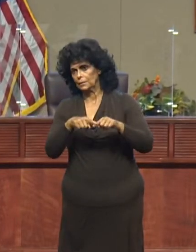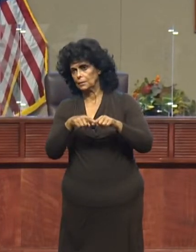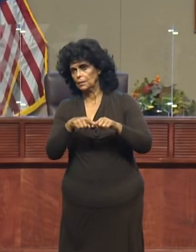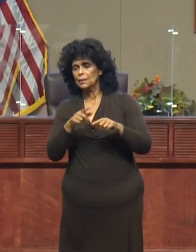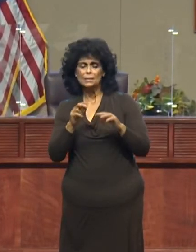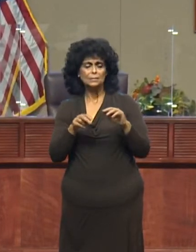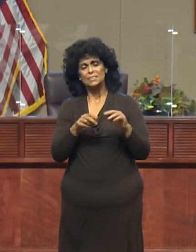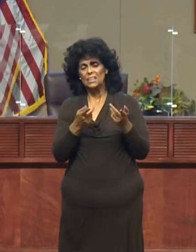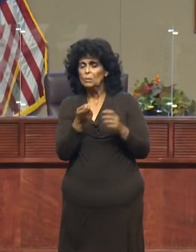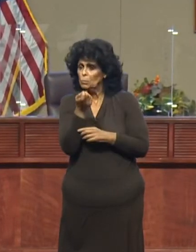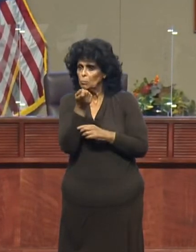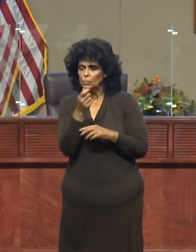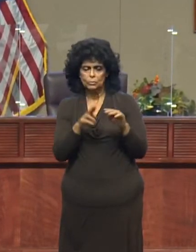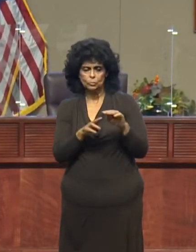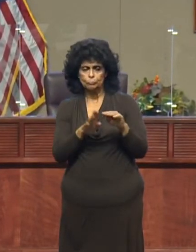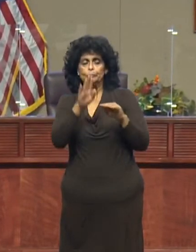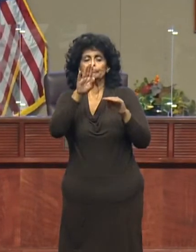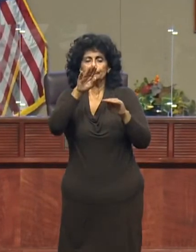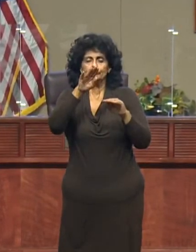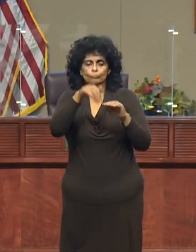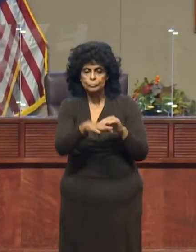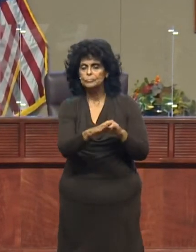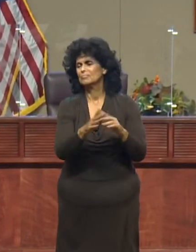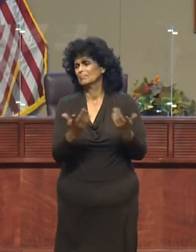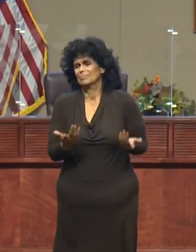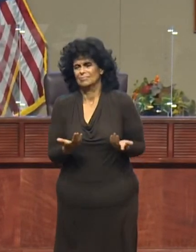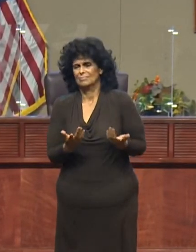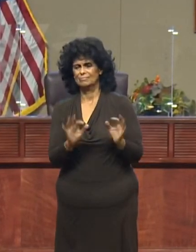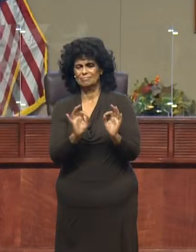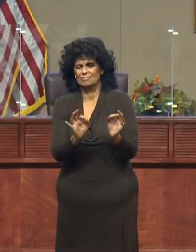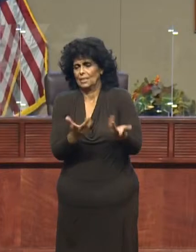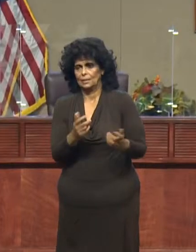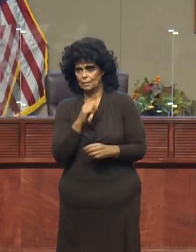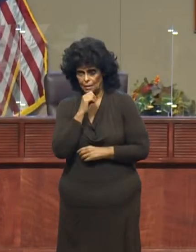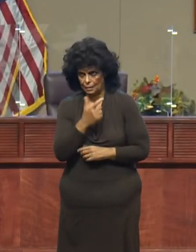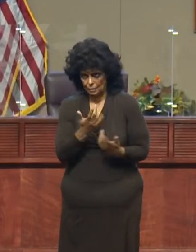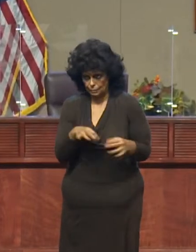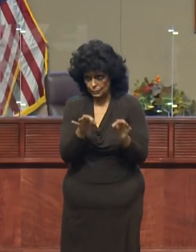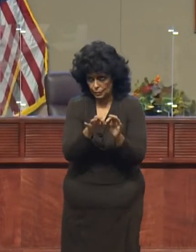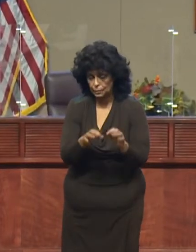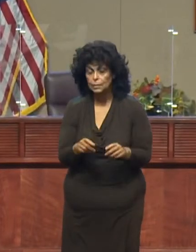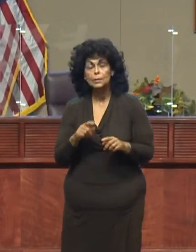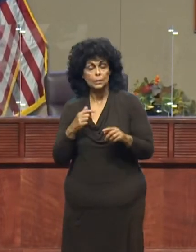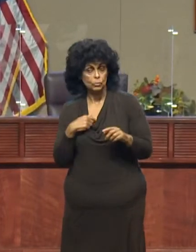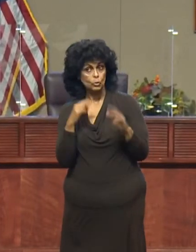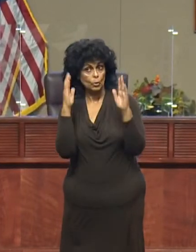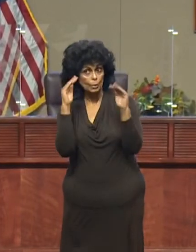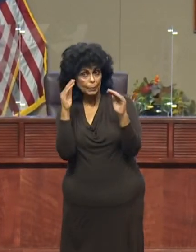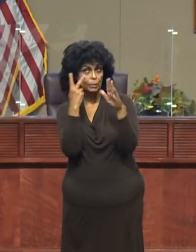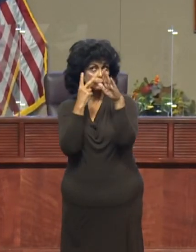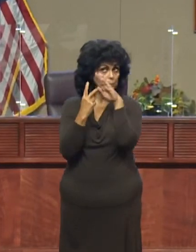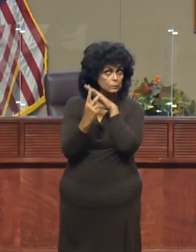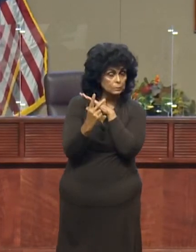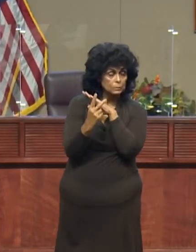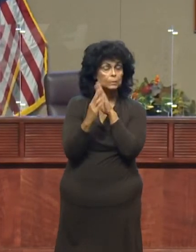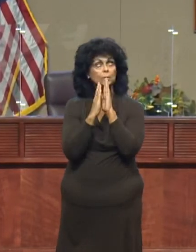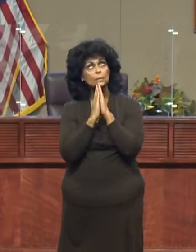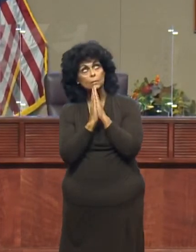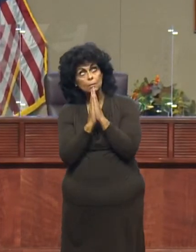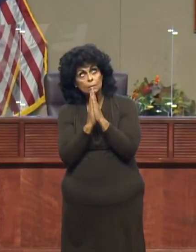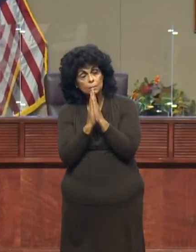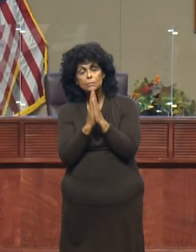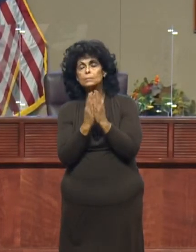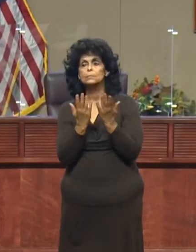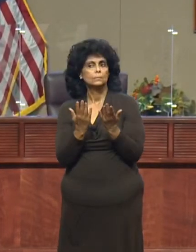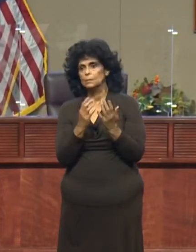blip en el número de casos, pues no tienen ninguna medida. Y yo espero y deseo y rezo